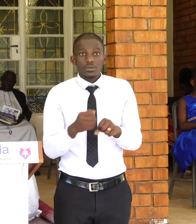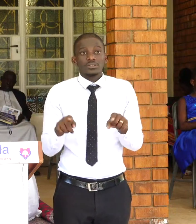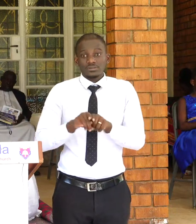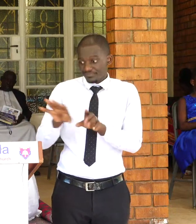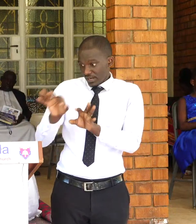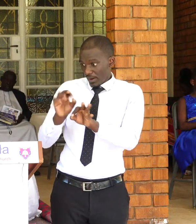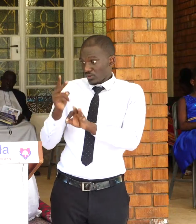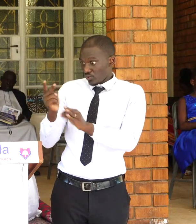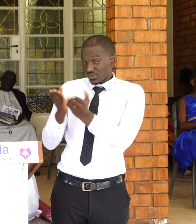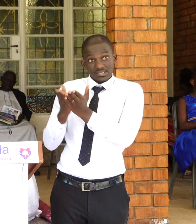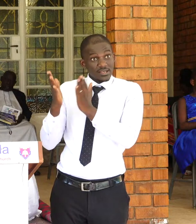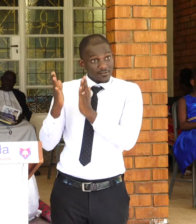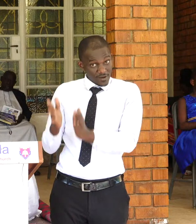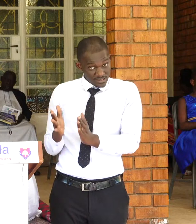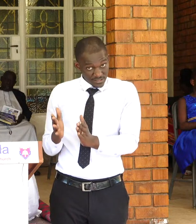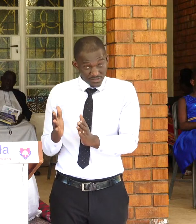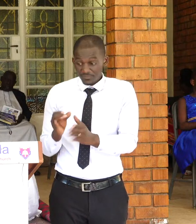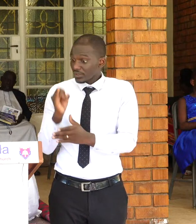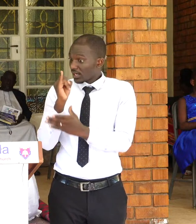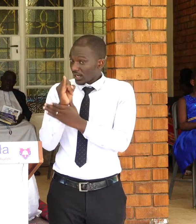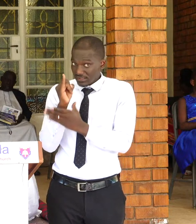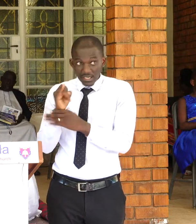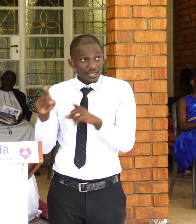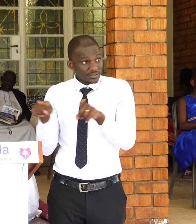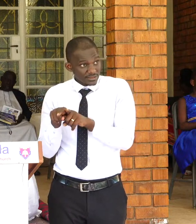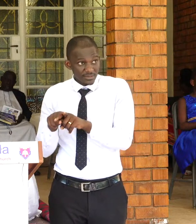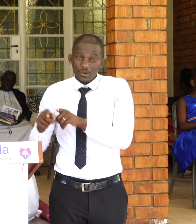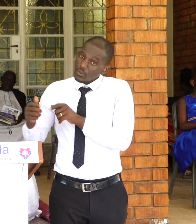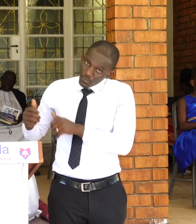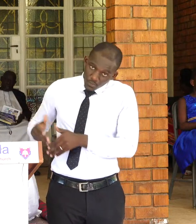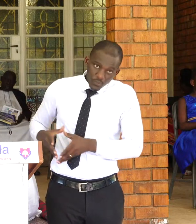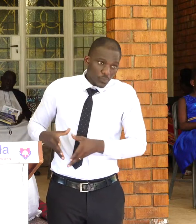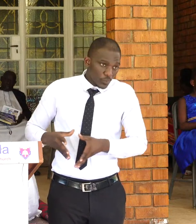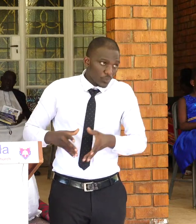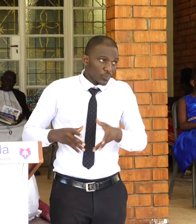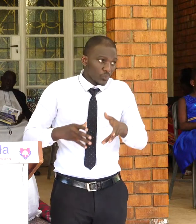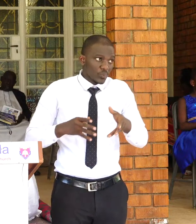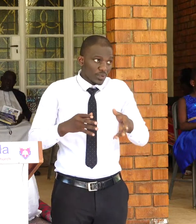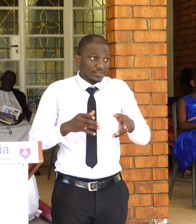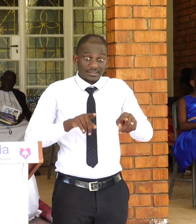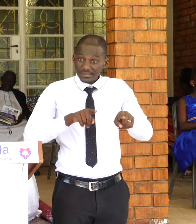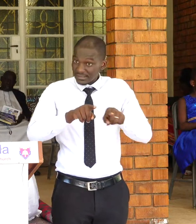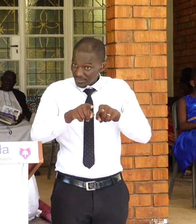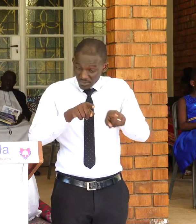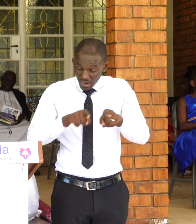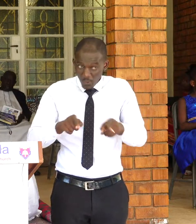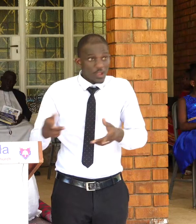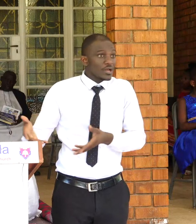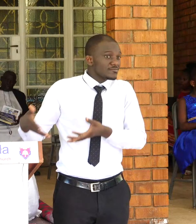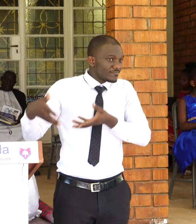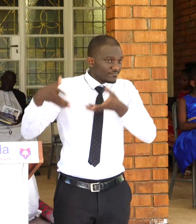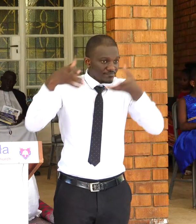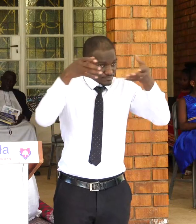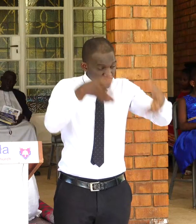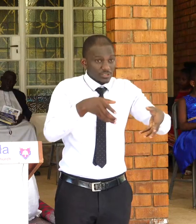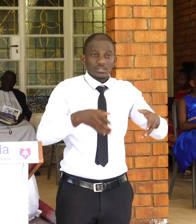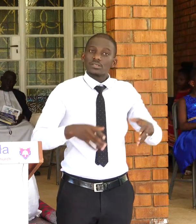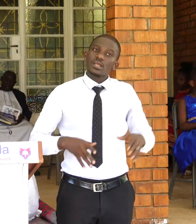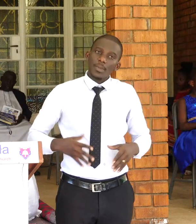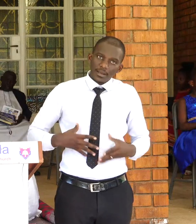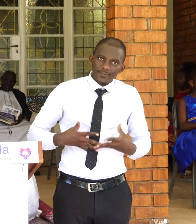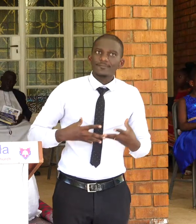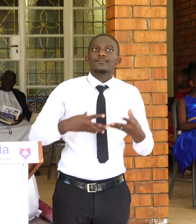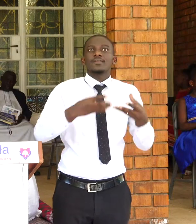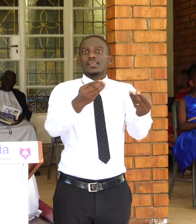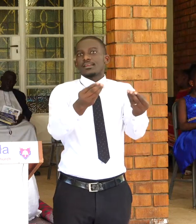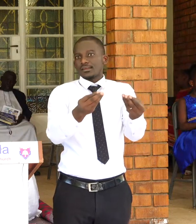bavubuka be Isaaka omwana we n'ayasenku ez'ekiweebwayo ekyokebwa n'agolokoka